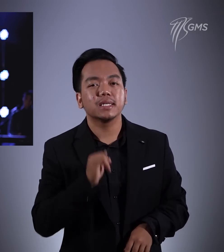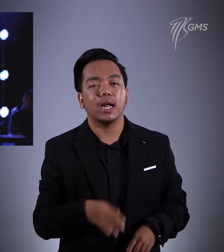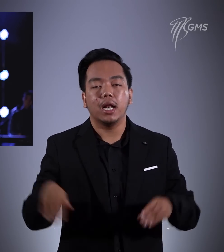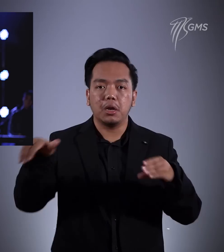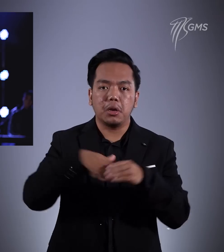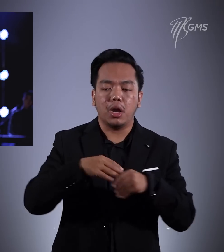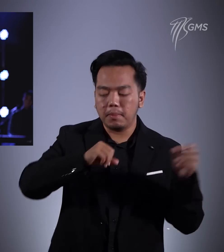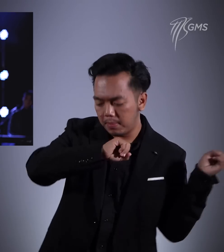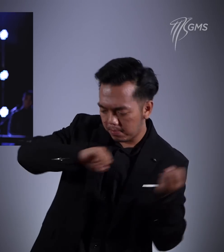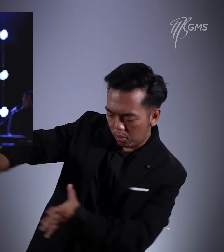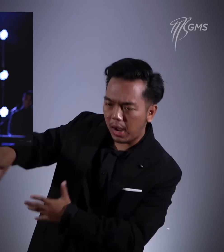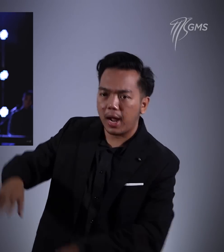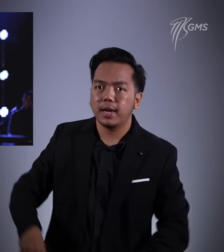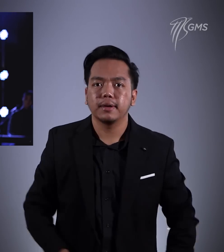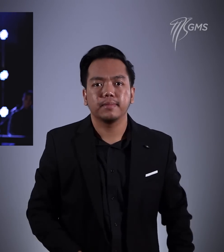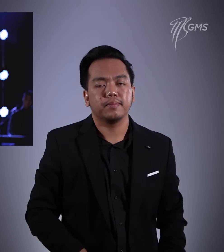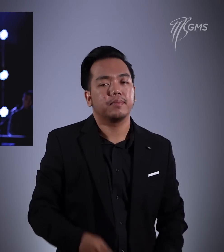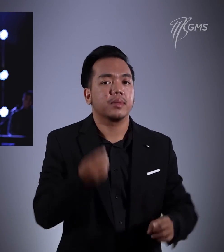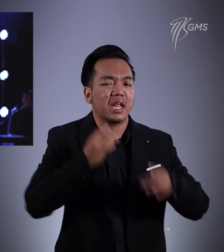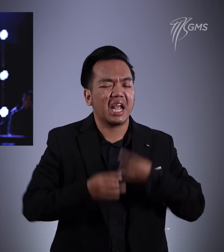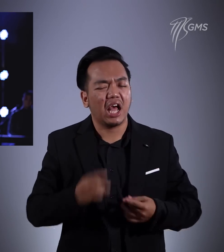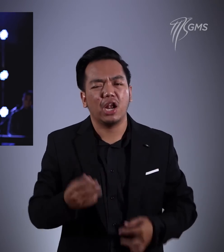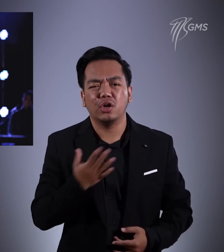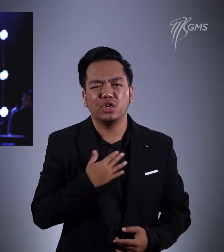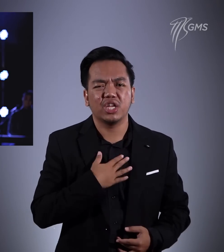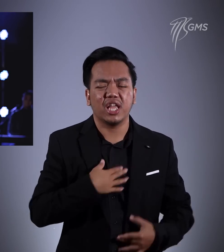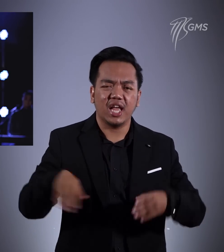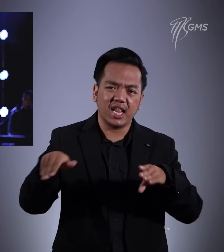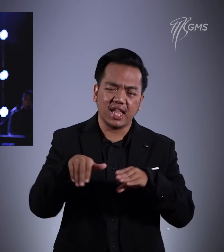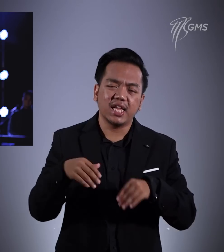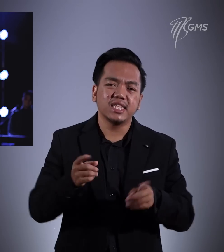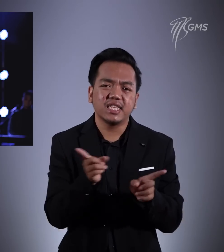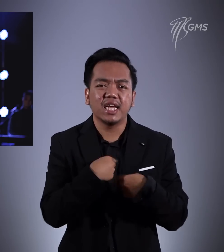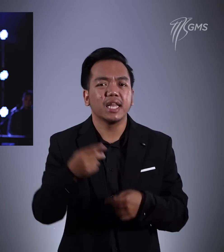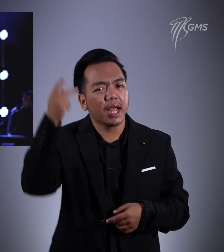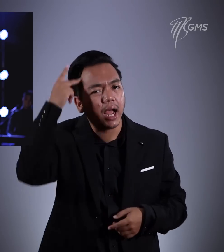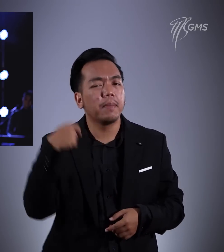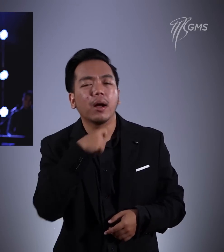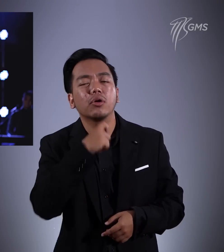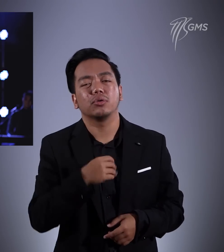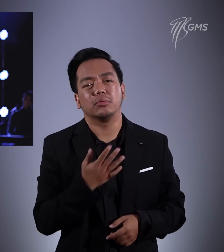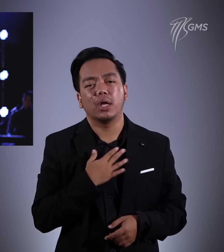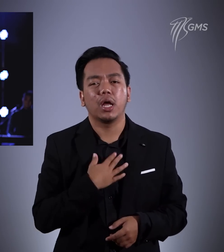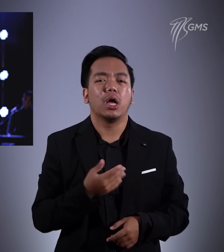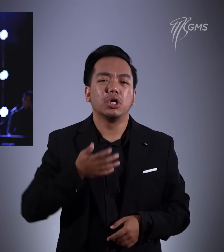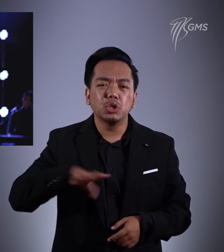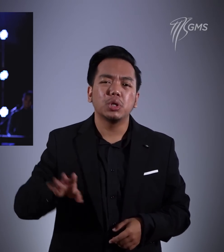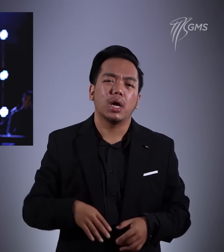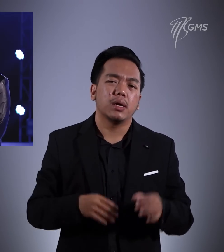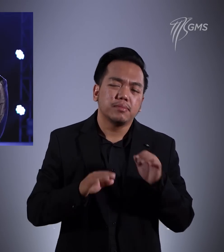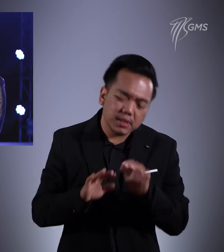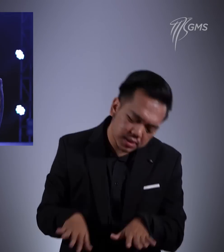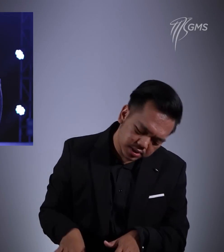Kalau saya jadi Habakuk mungkin saya sudah nyerah dan berkata, ya sudah, toh kita sekarang ke depan ini gak bisa apa-apa, senantiasa